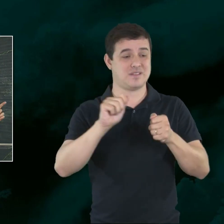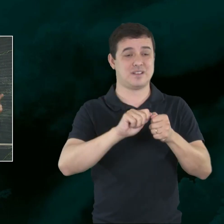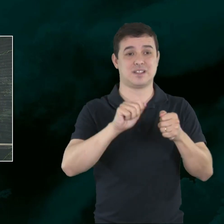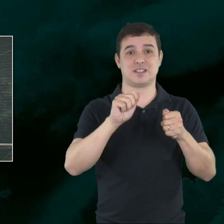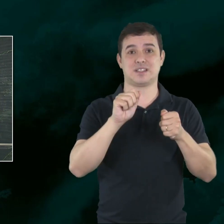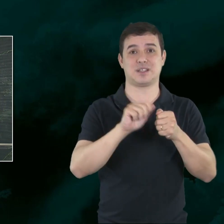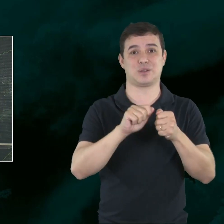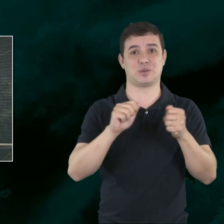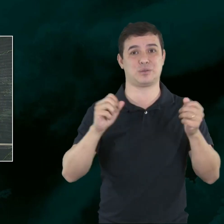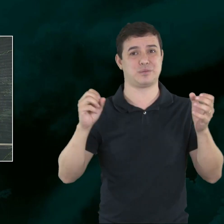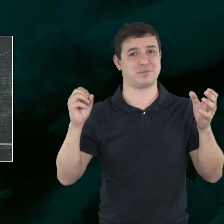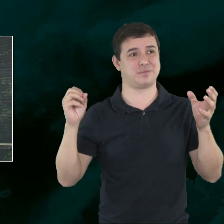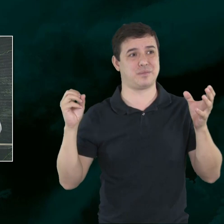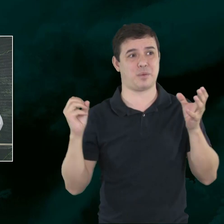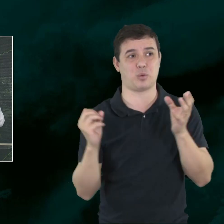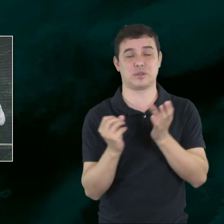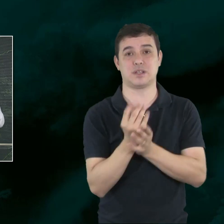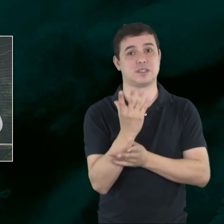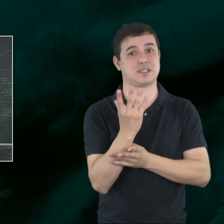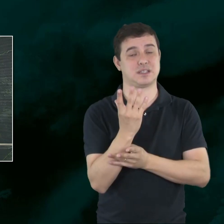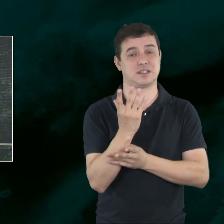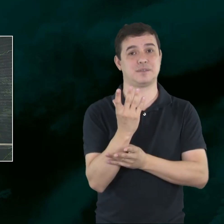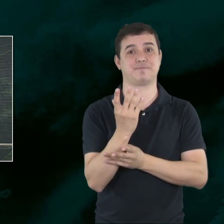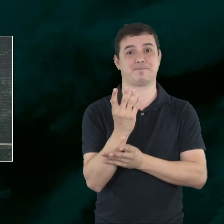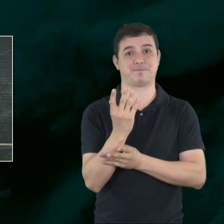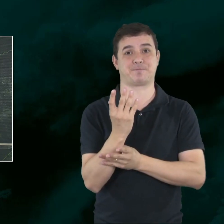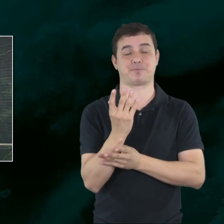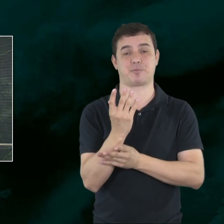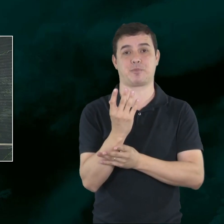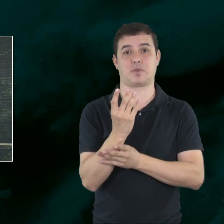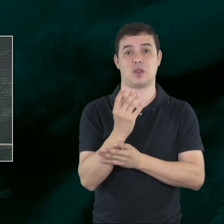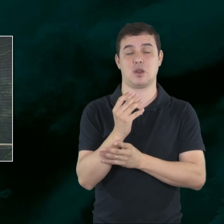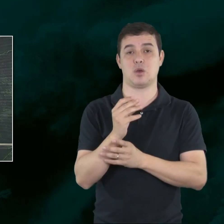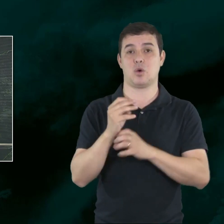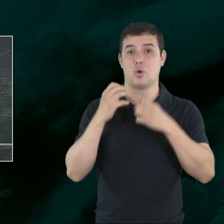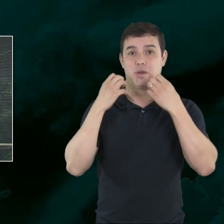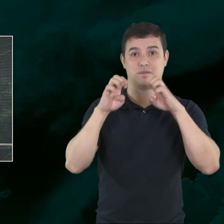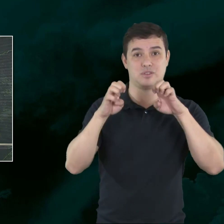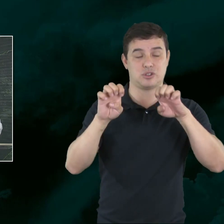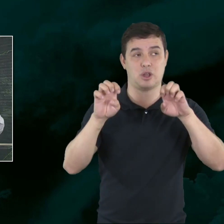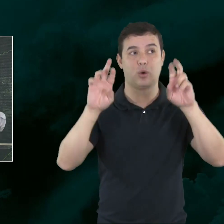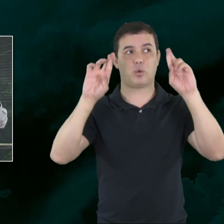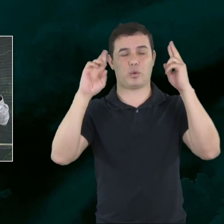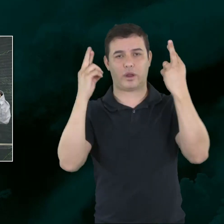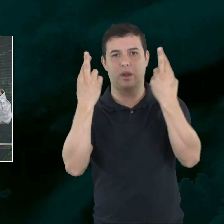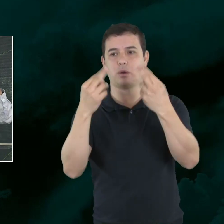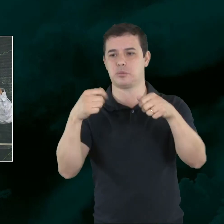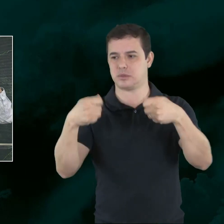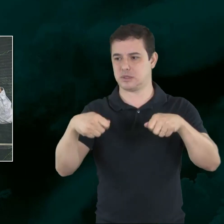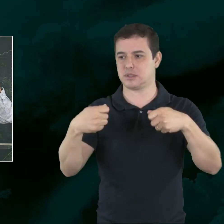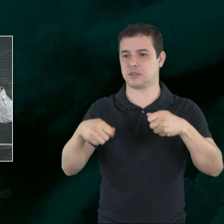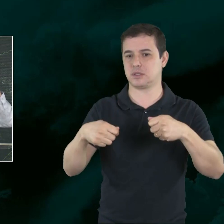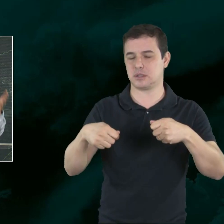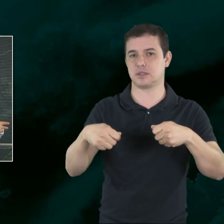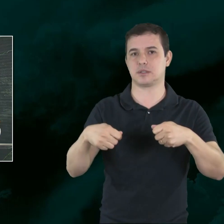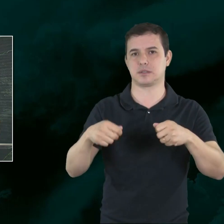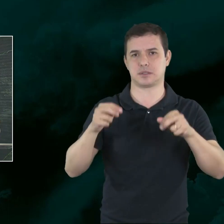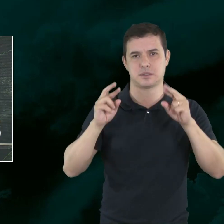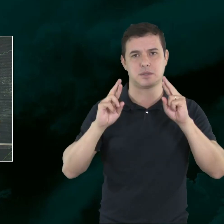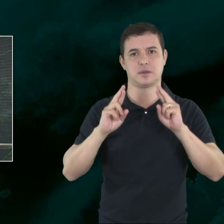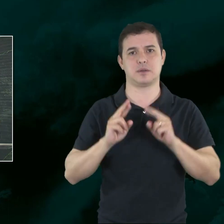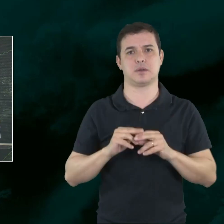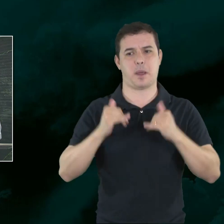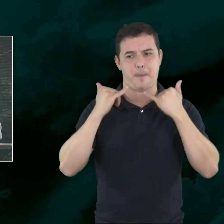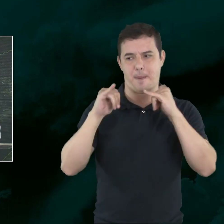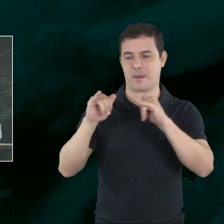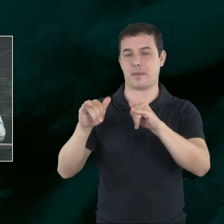chegar. Então nós precisamos ver que o evangelho do reino precisa ser pregado, e também todas